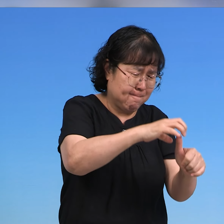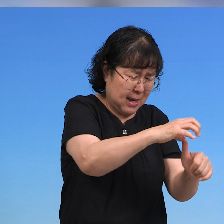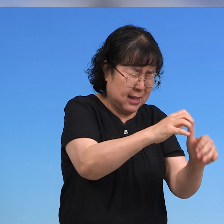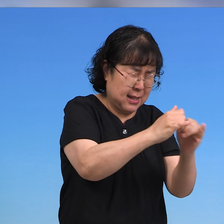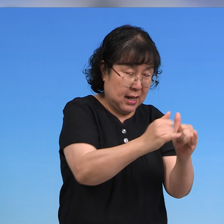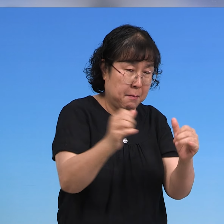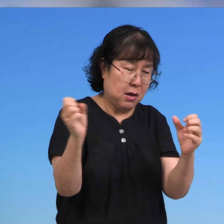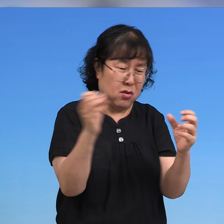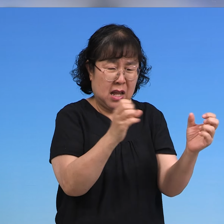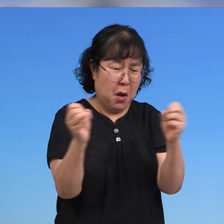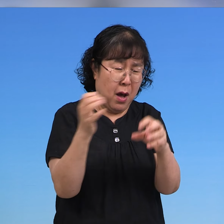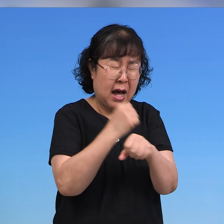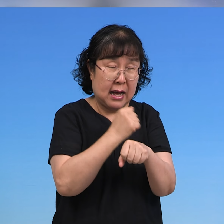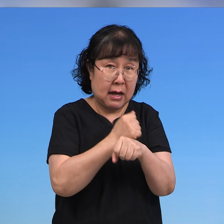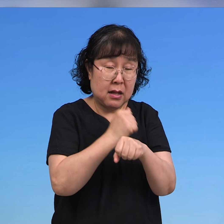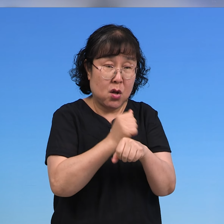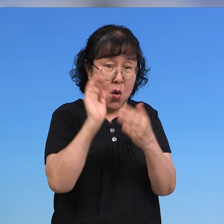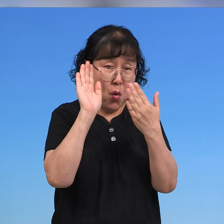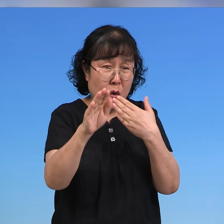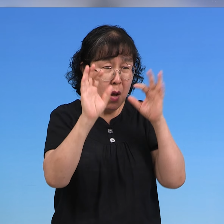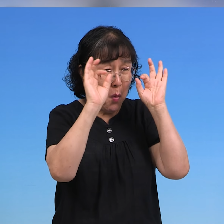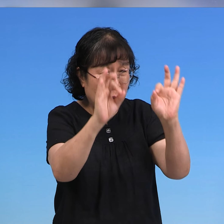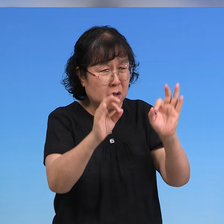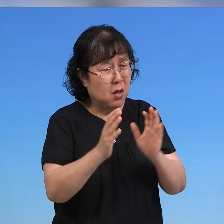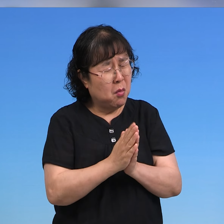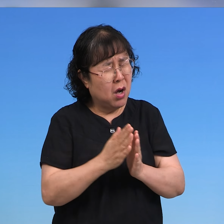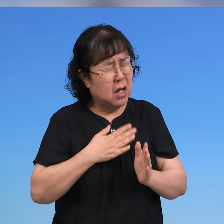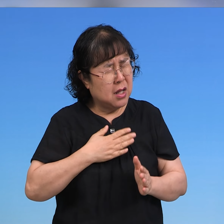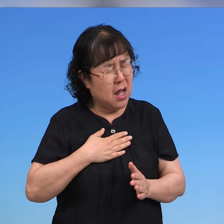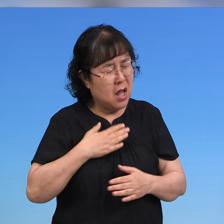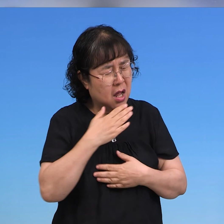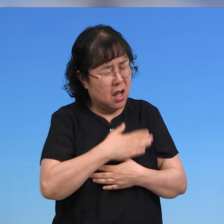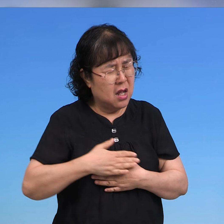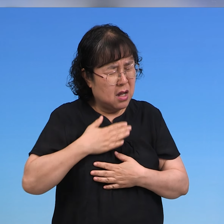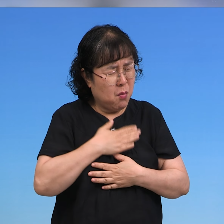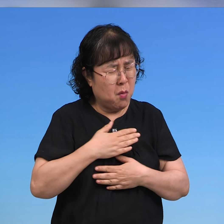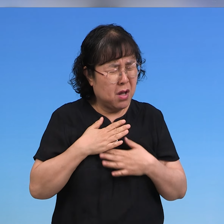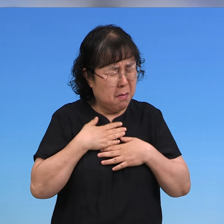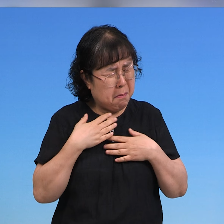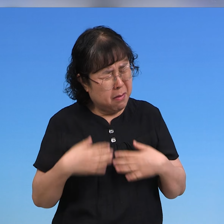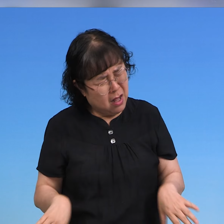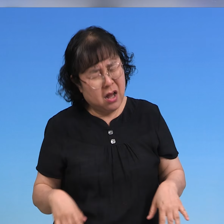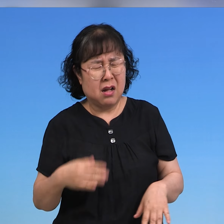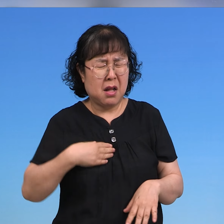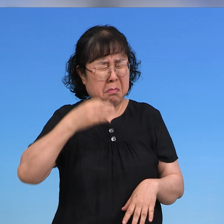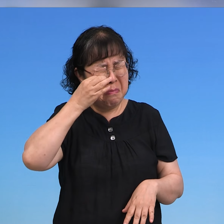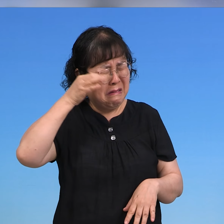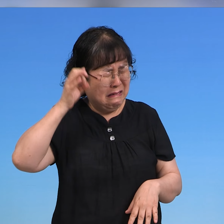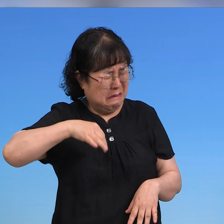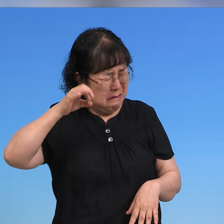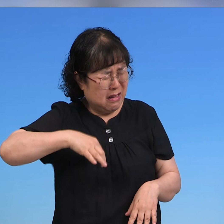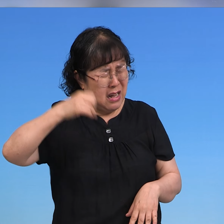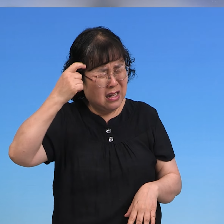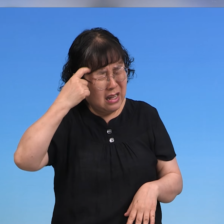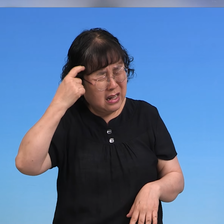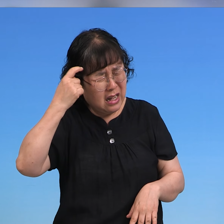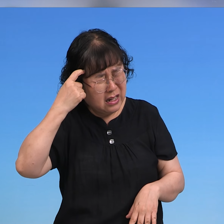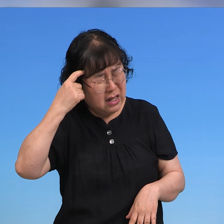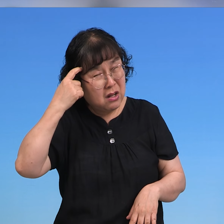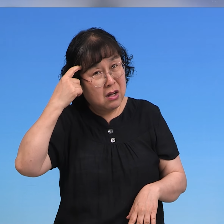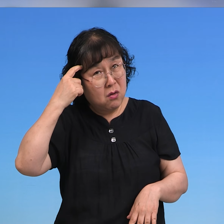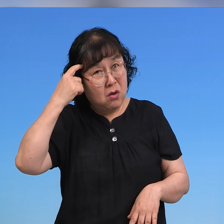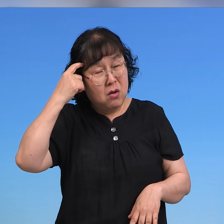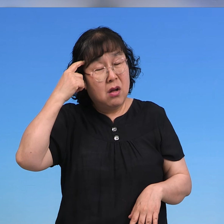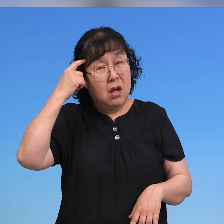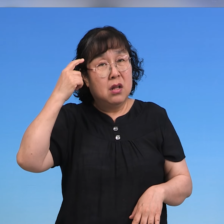굉장히 막 의욕이 꺾이고, 아, 막 뭔가 나 자신이 메뚜기 같고, 이게 뭐 허무하고, 이런 걸 많이 경험하실